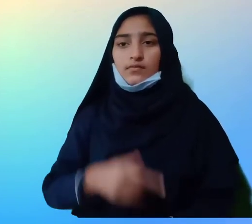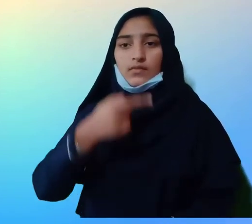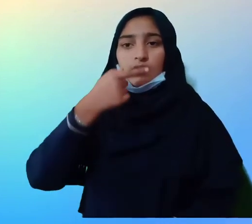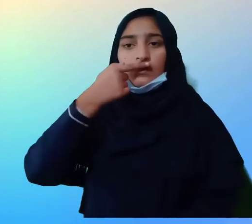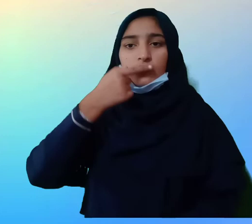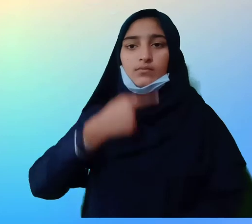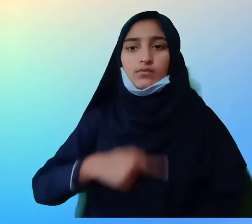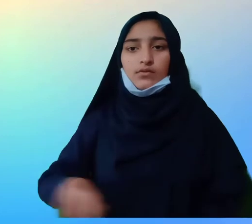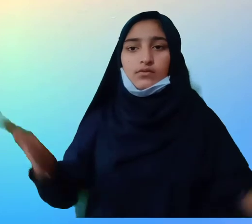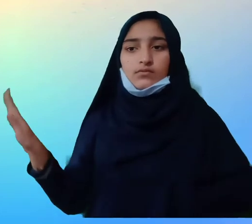बुलबुल